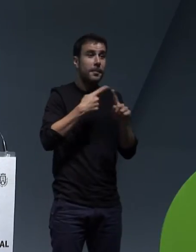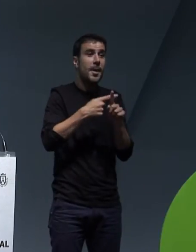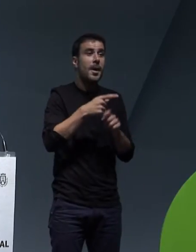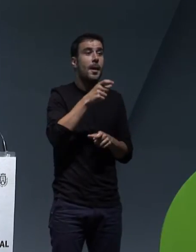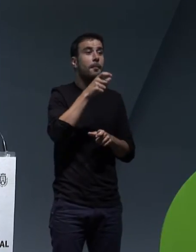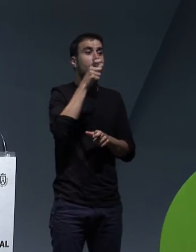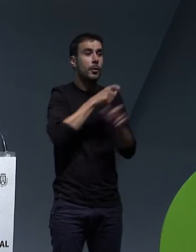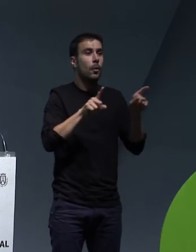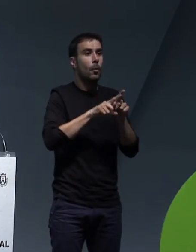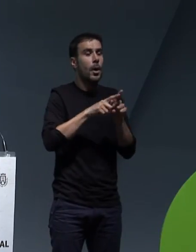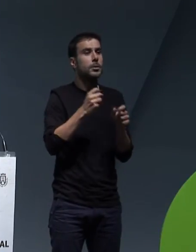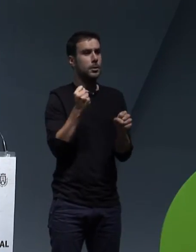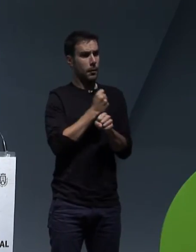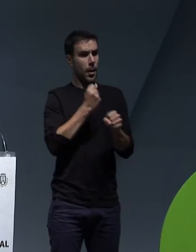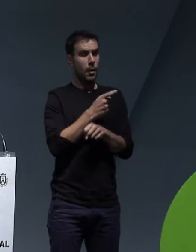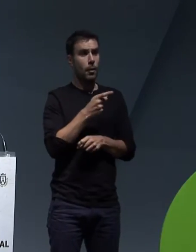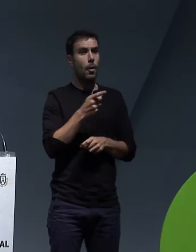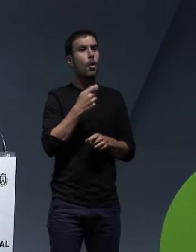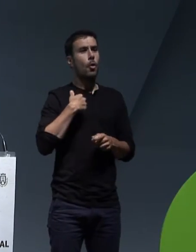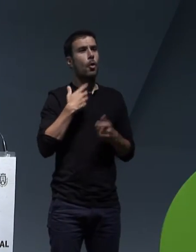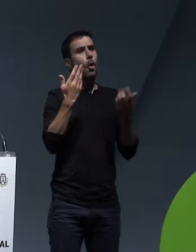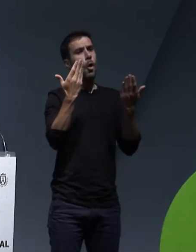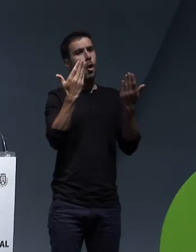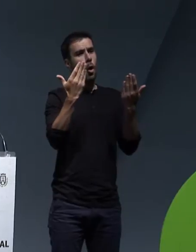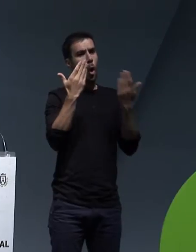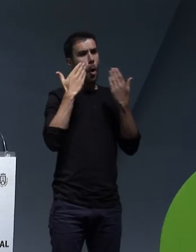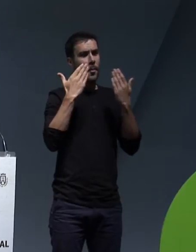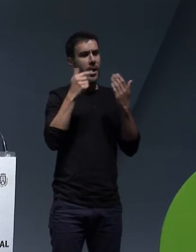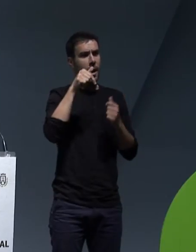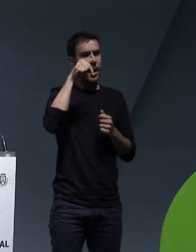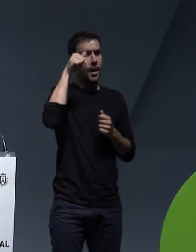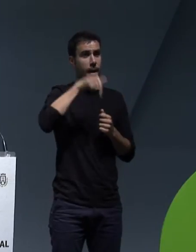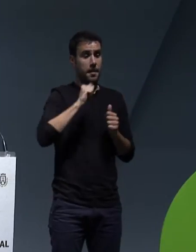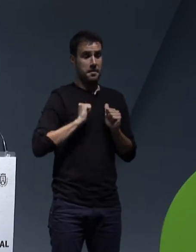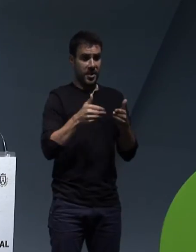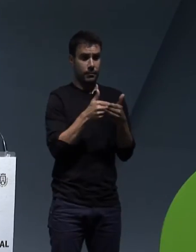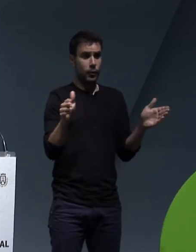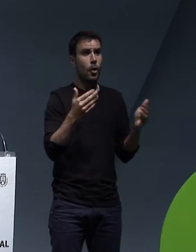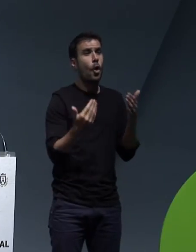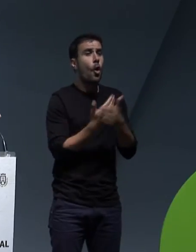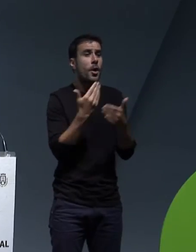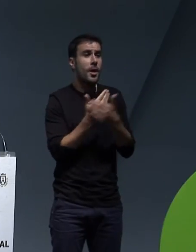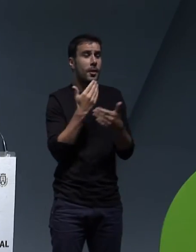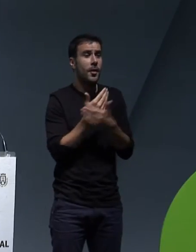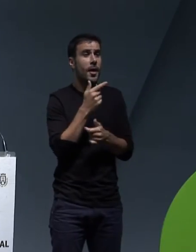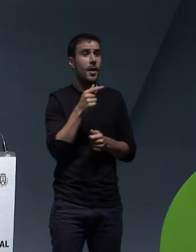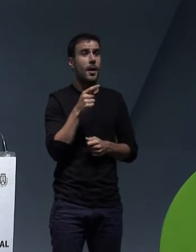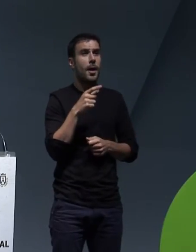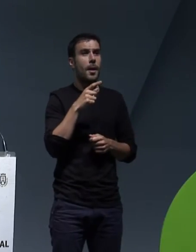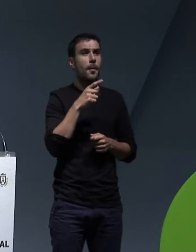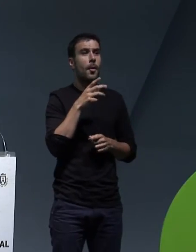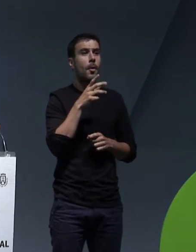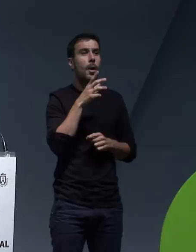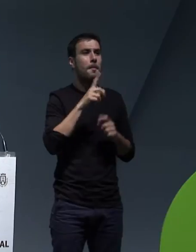manifiesta de homenaje en esta puesta en marcha de esta jornada, precisamente a centenares